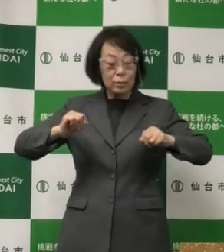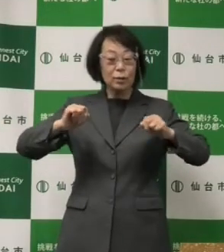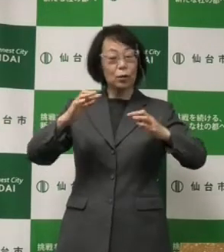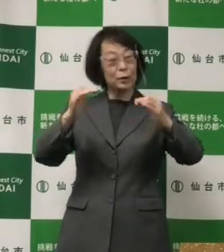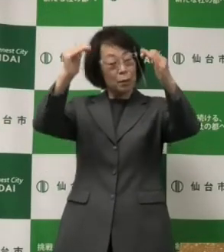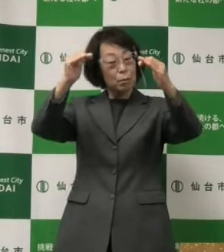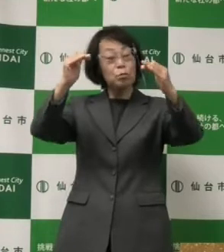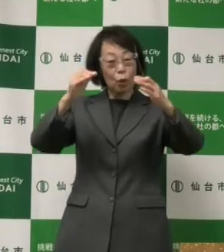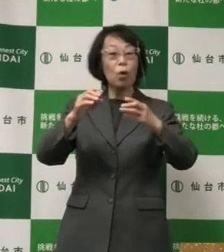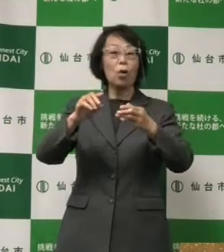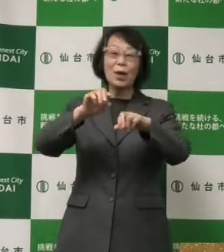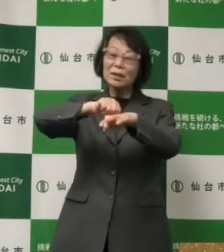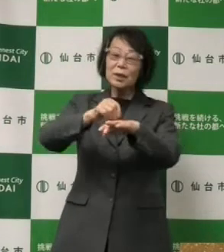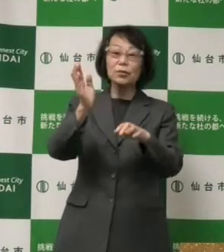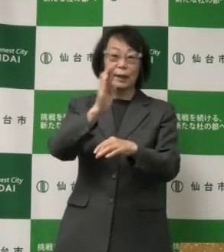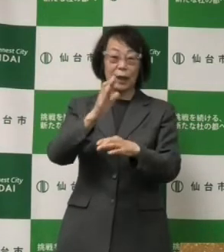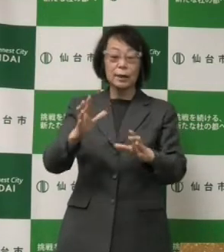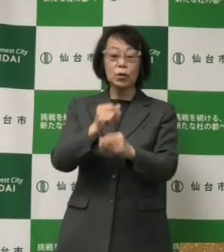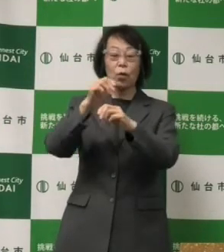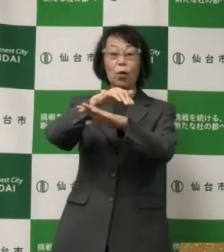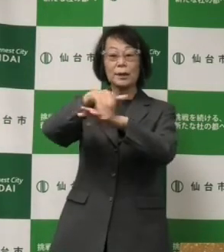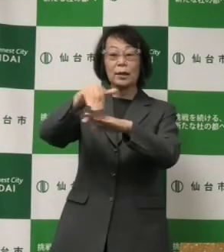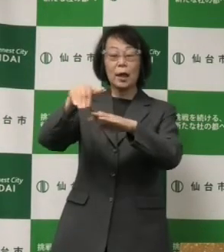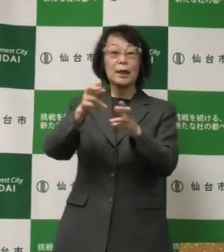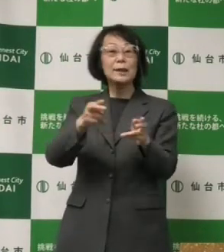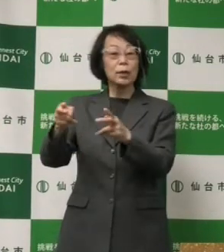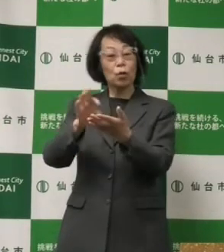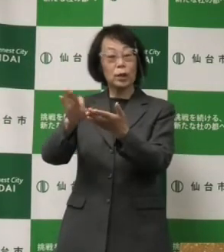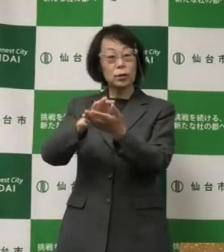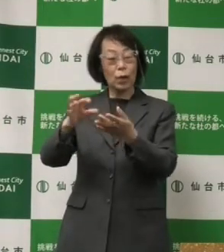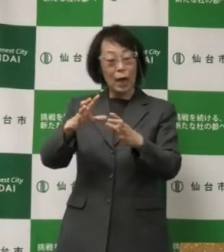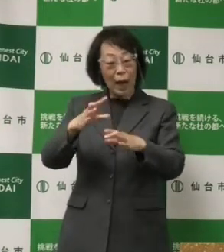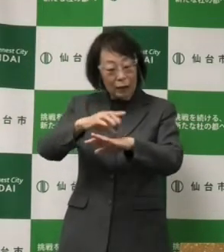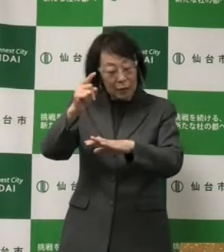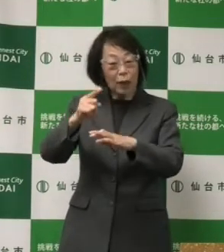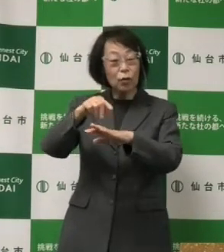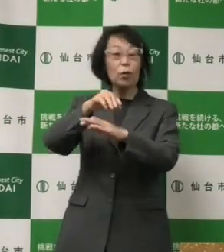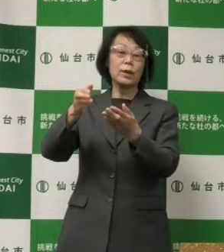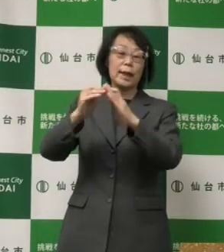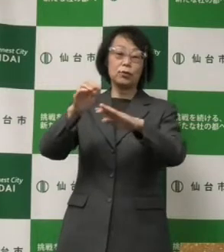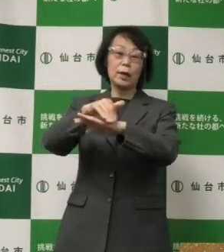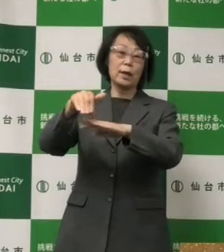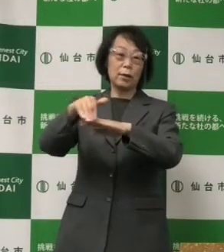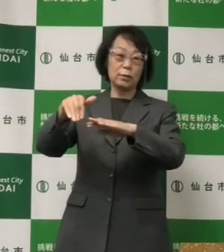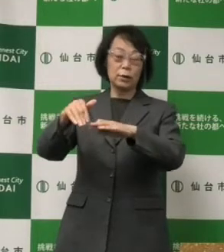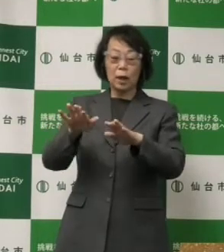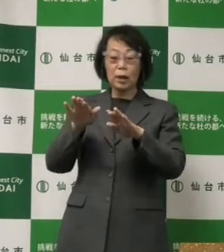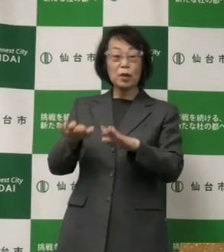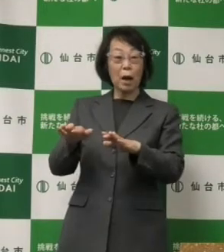ち総合設計制度を活用する初めての建築計画として現